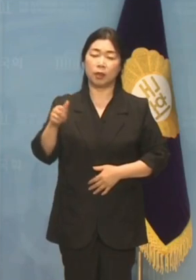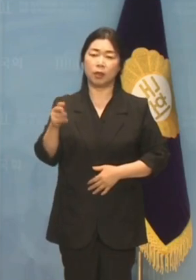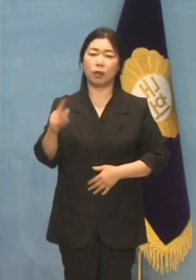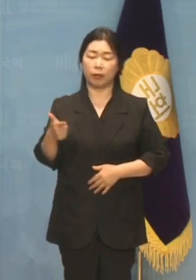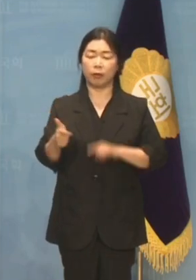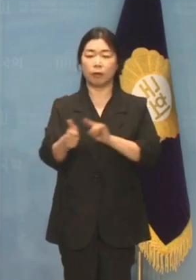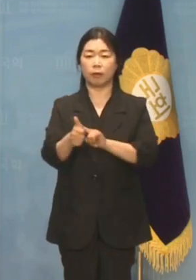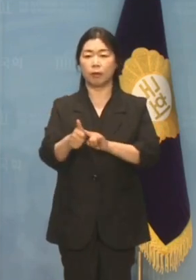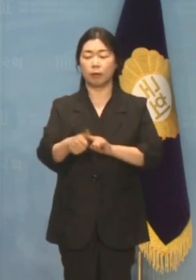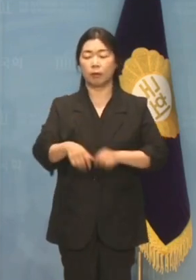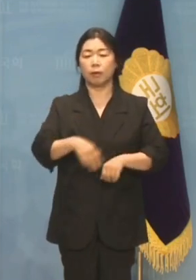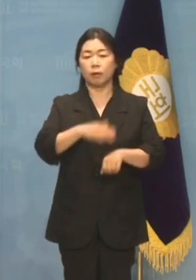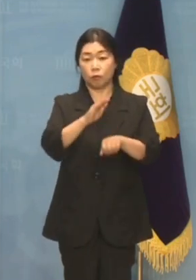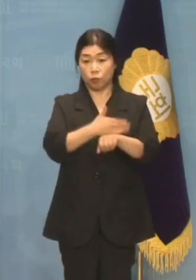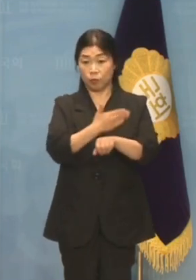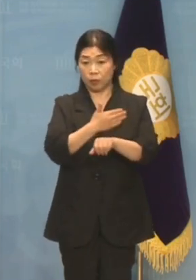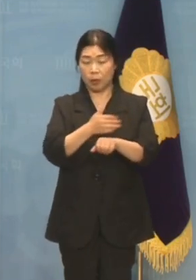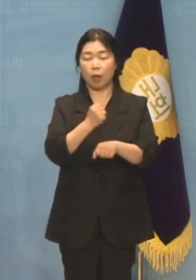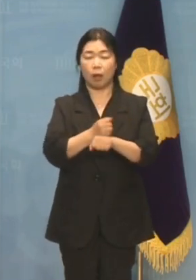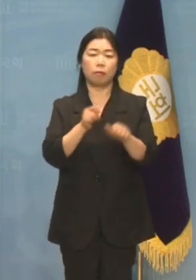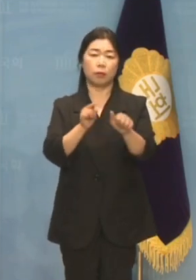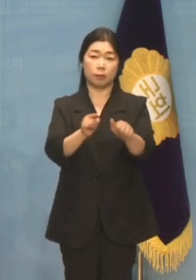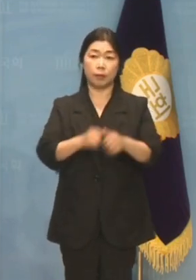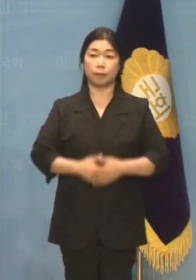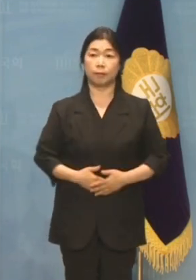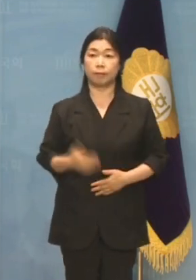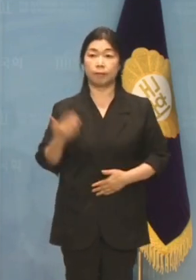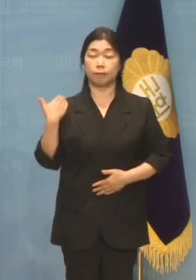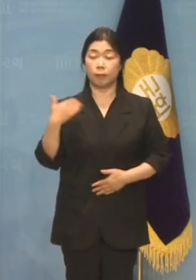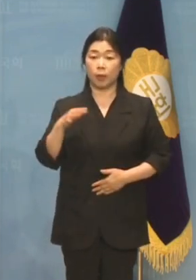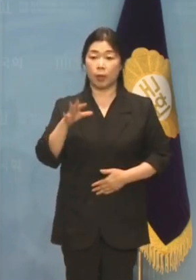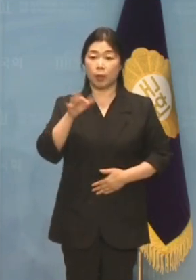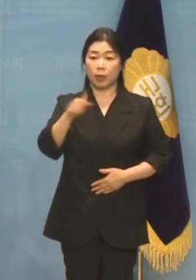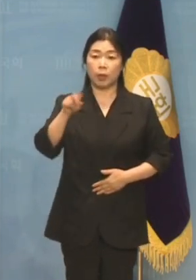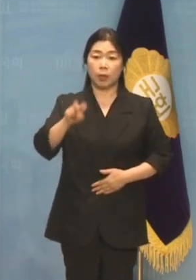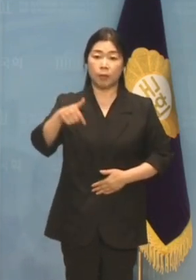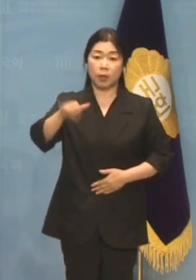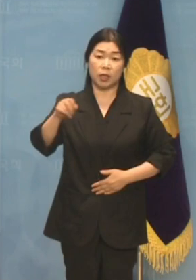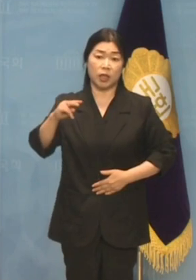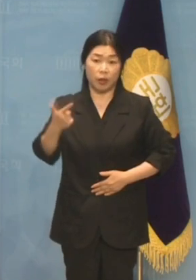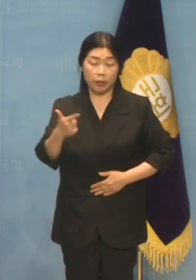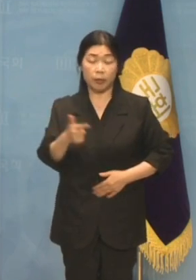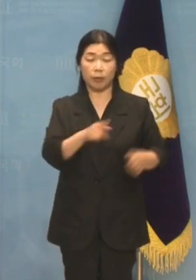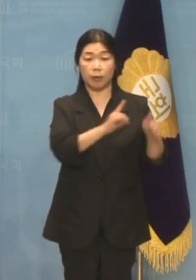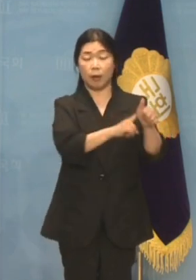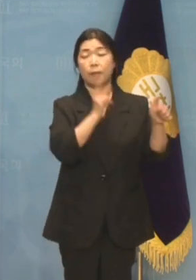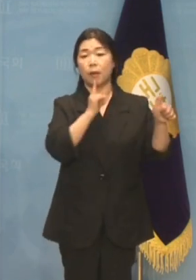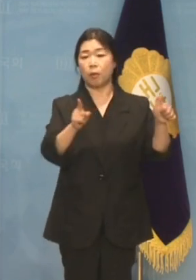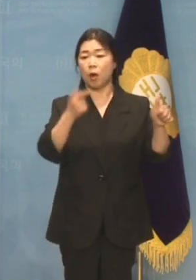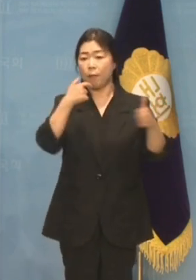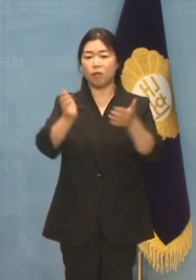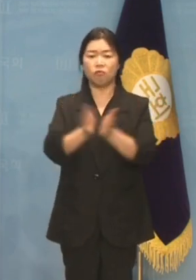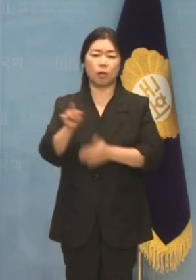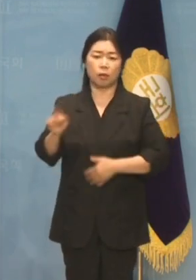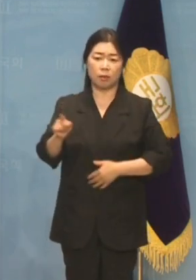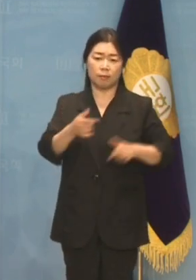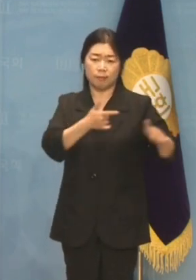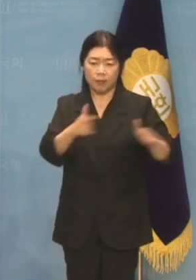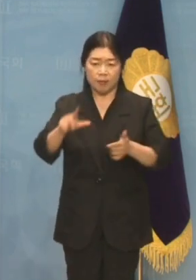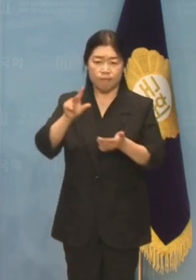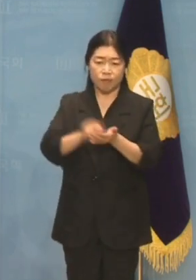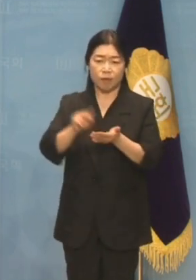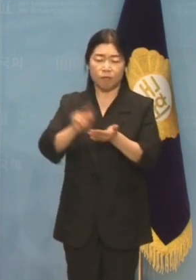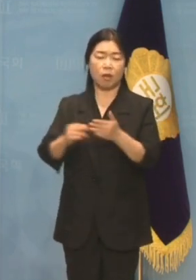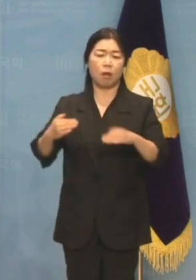국민들께 사죄하라. 최근 국민의힘 김기현 대표는 우리 당을 향해서 온갖 게이트들로